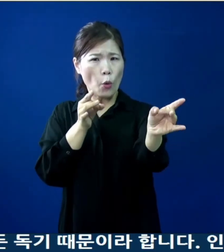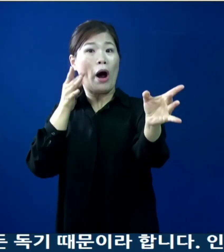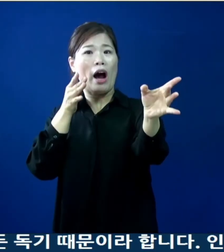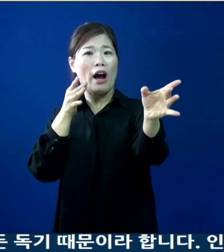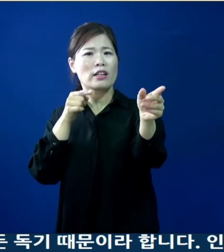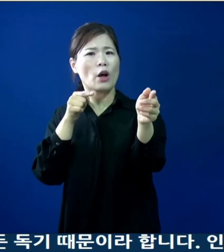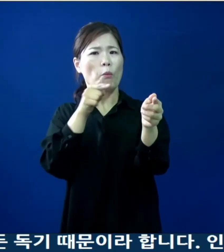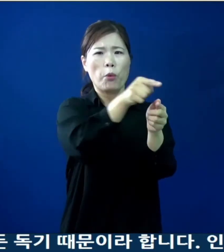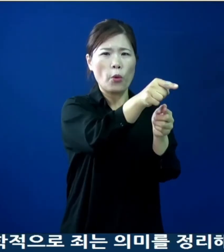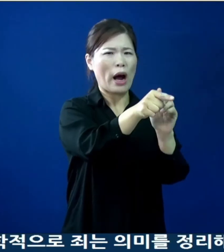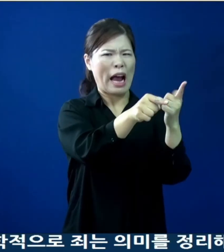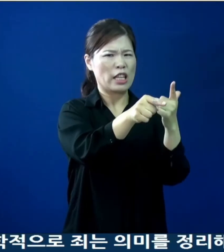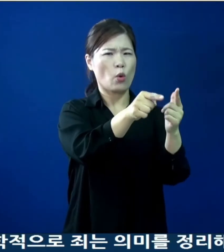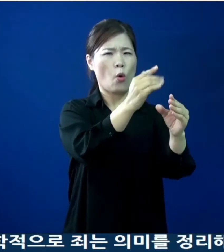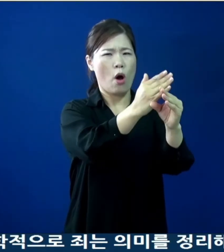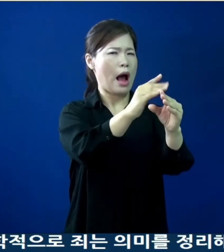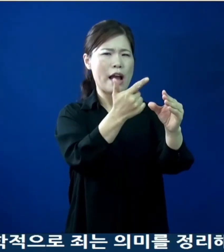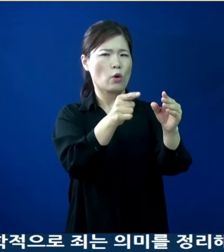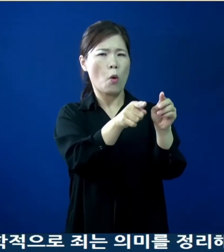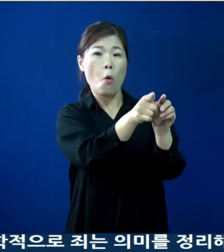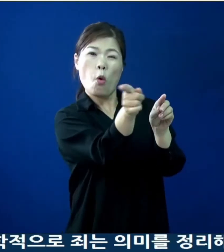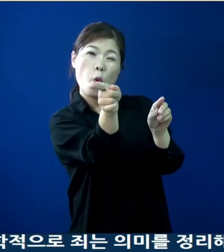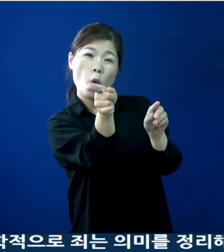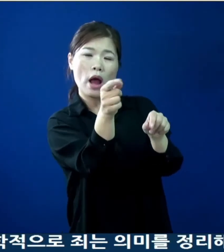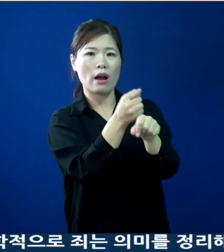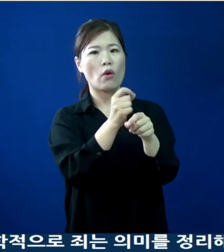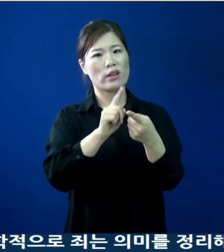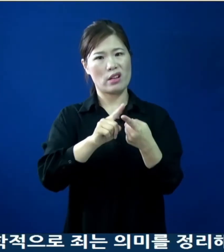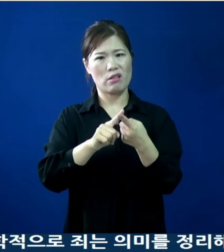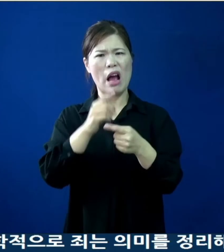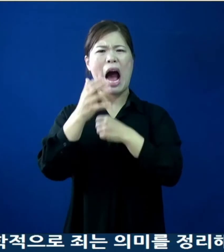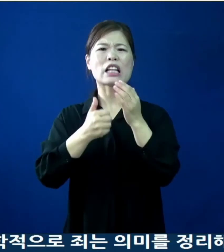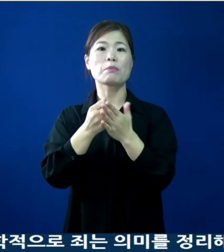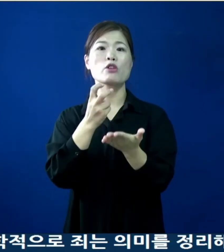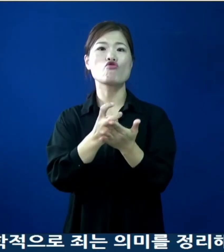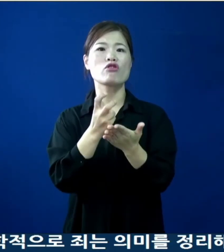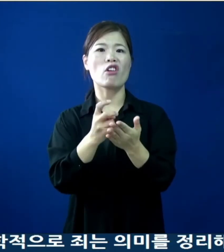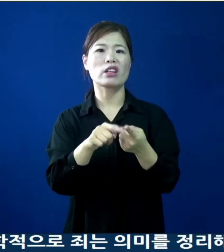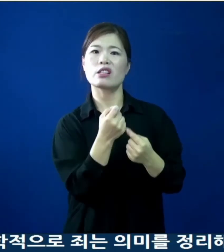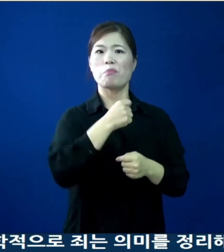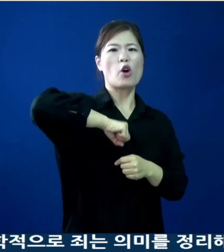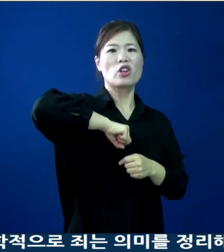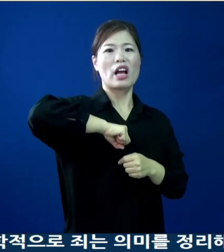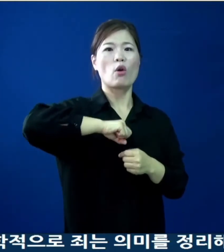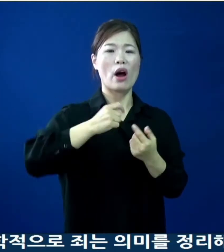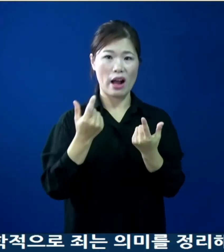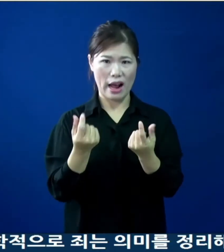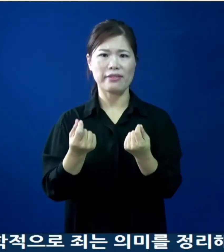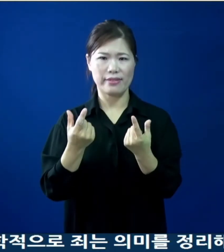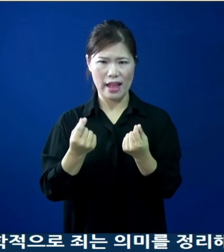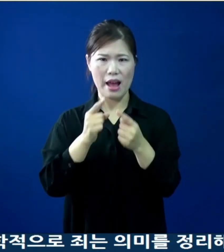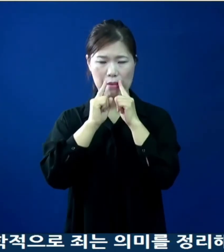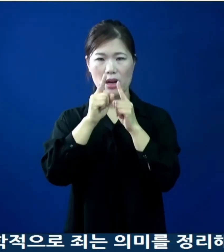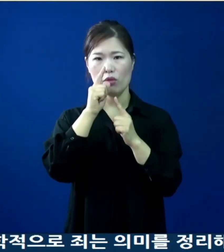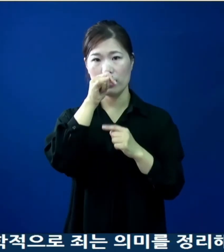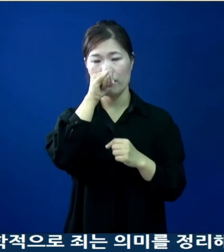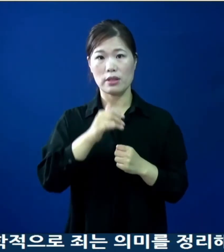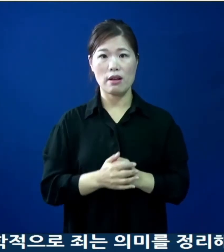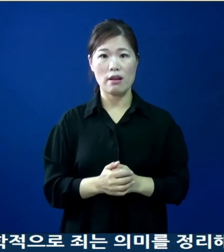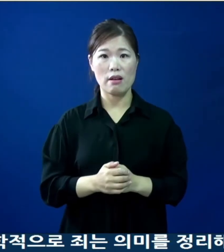뜻, 하나님의 마음, 하나님의 규정을 지키는 일에서 벗어난 것이다, 이렇게 정리해 두면 좋을 것